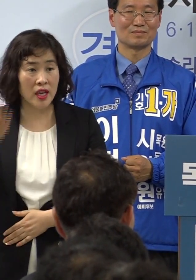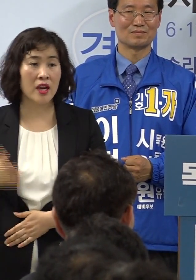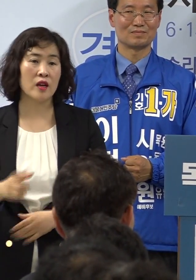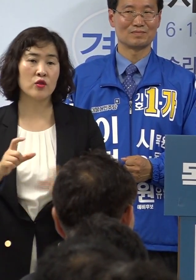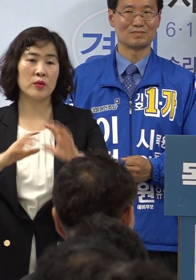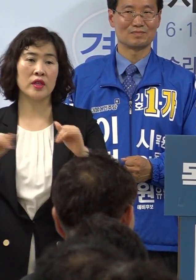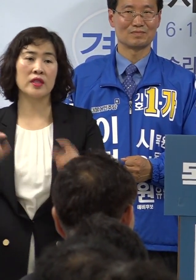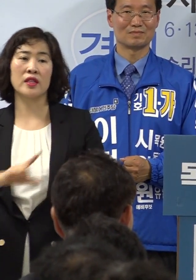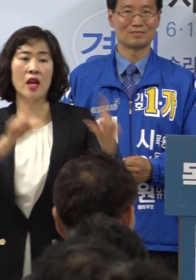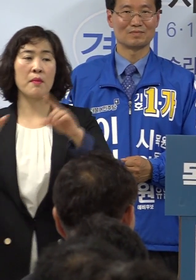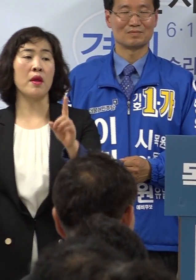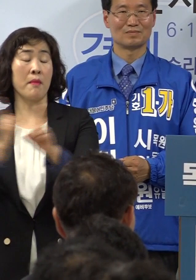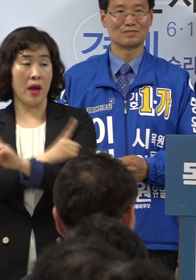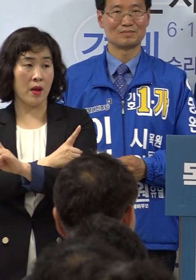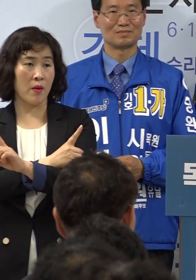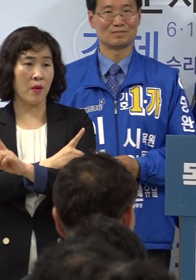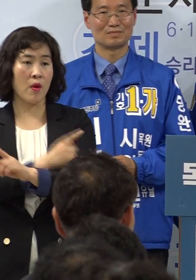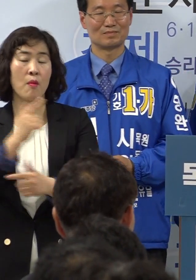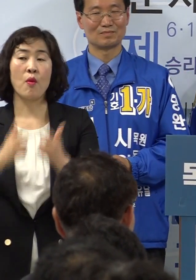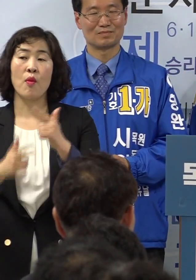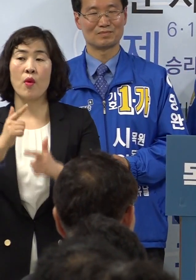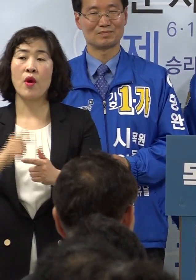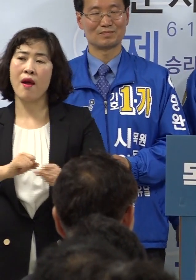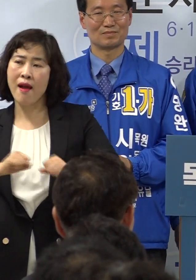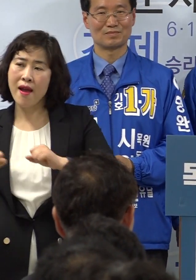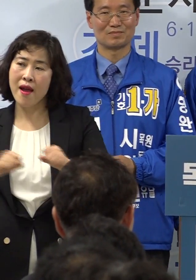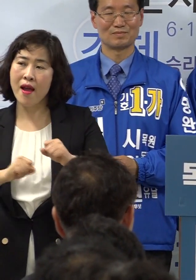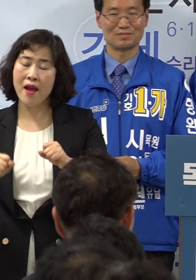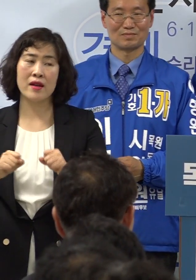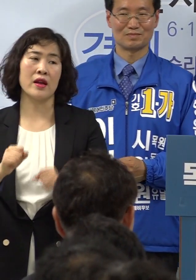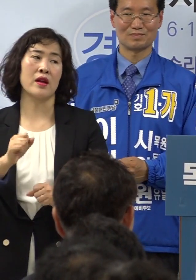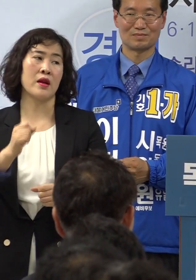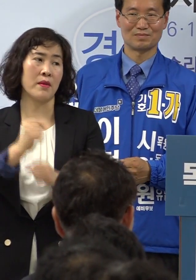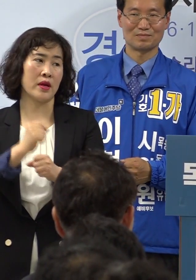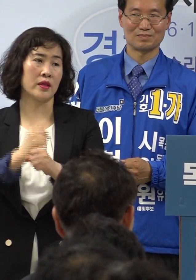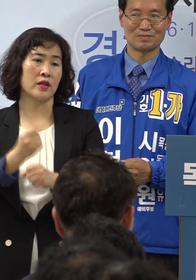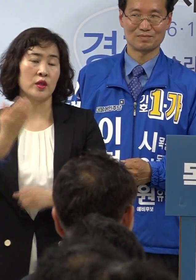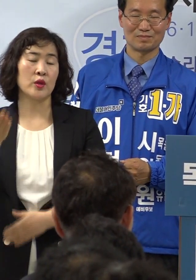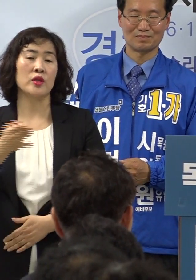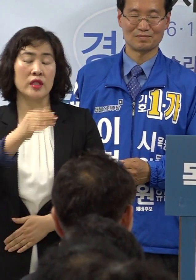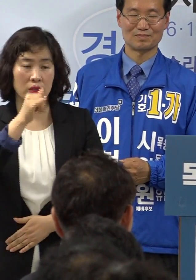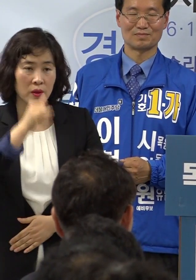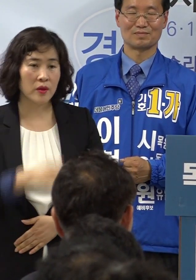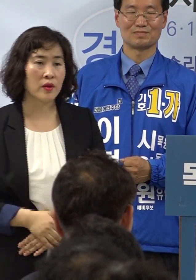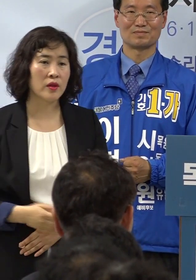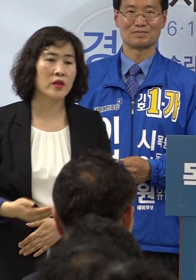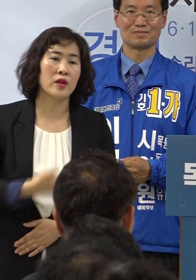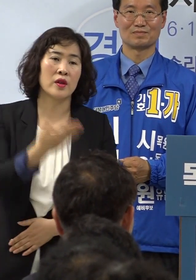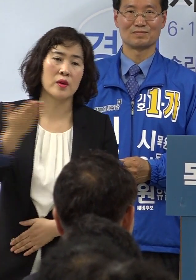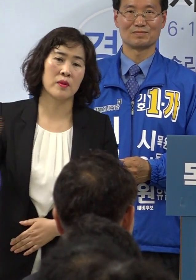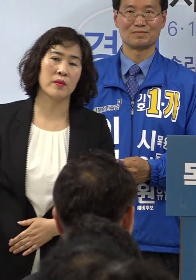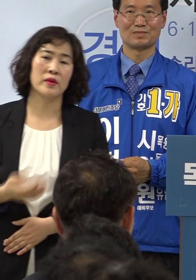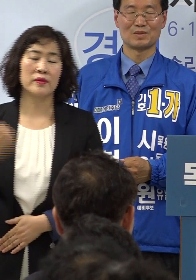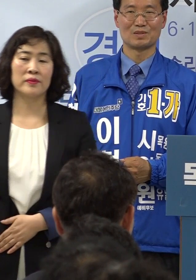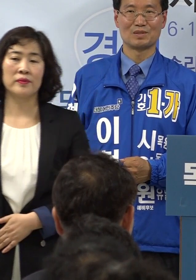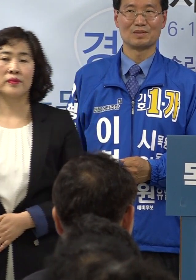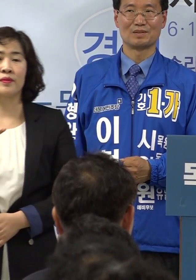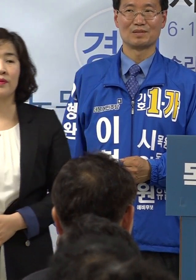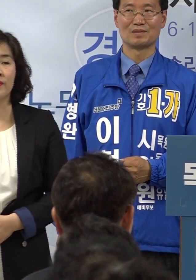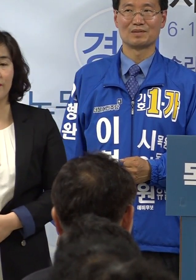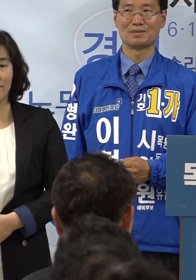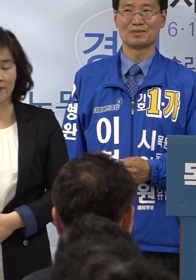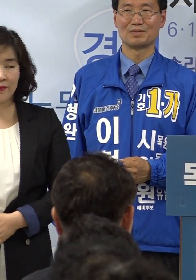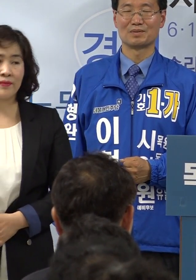주변의 삶이 달라졌고 목포가 활기 있다 이렇게 만들어낼 수 있도록 여러분께 다시 한번